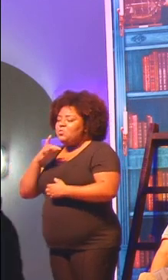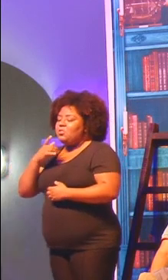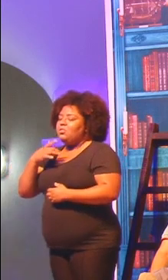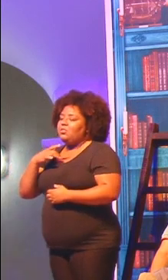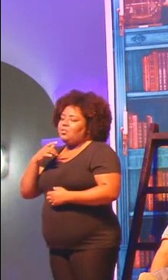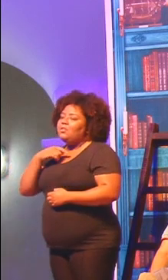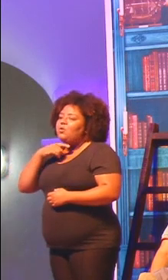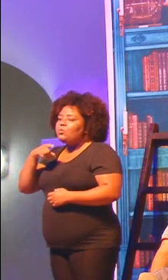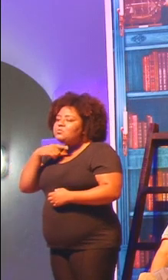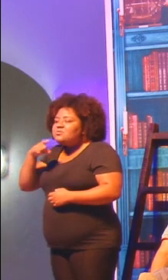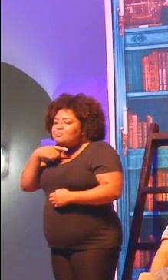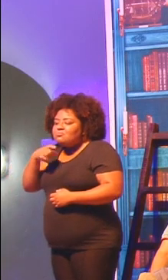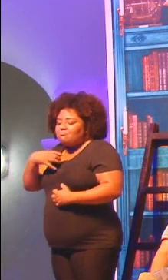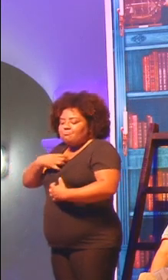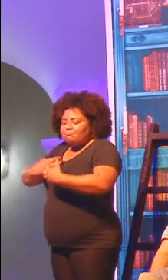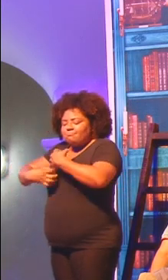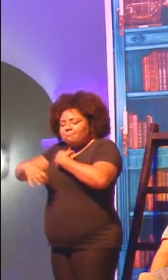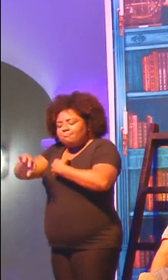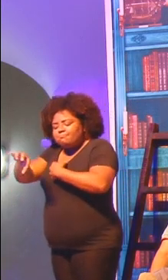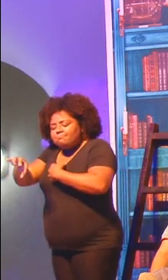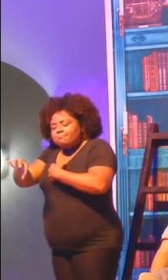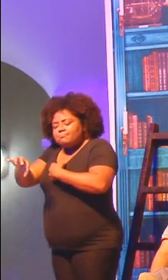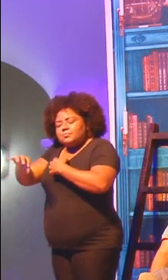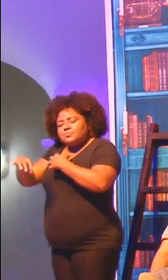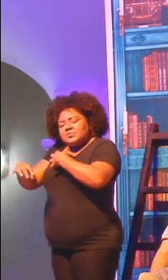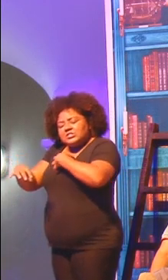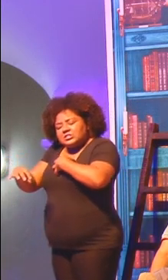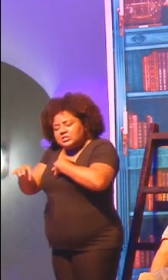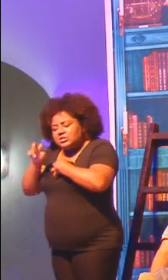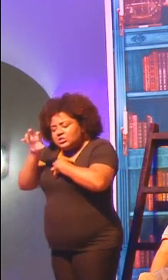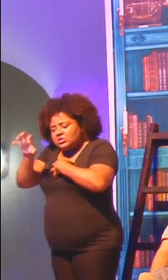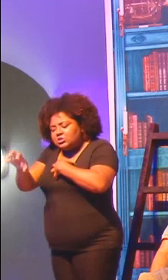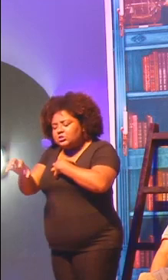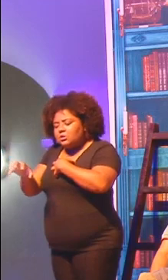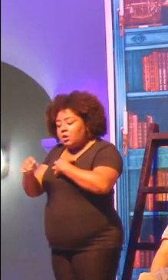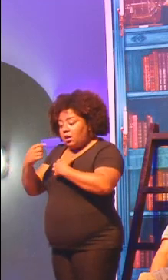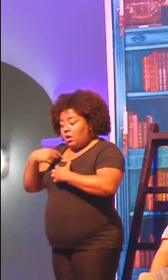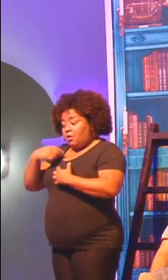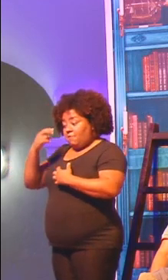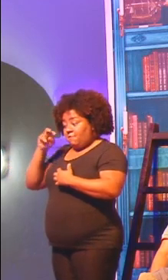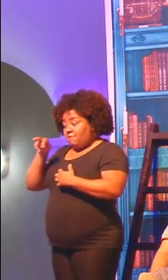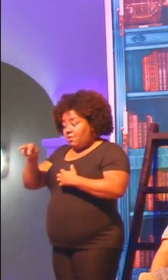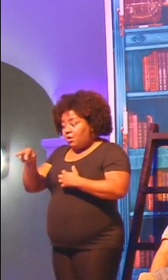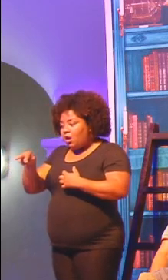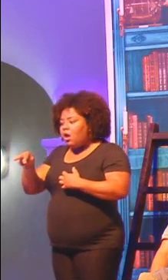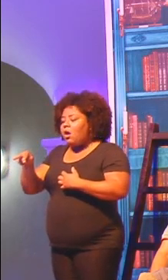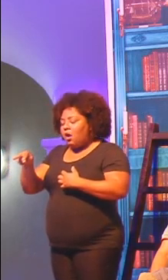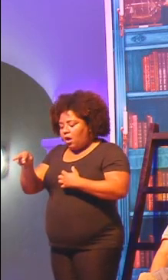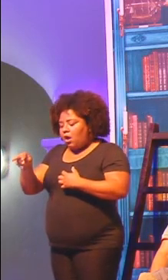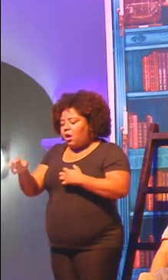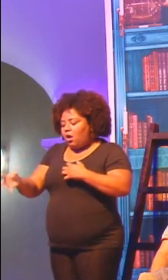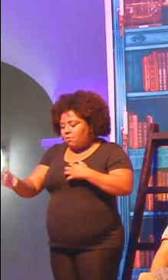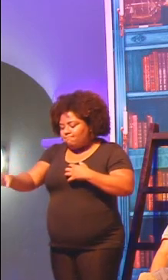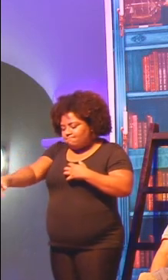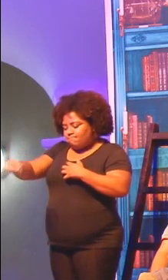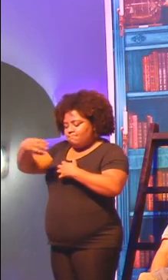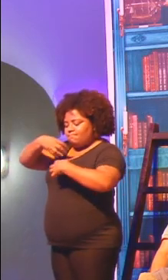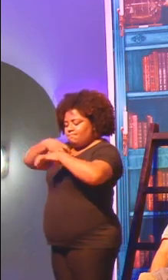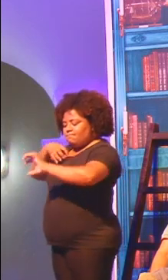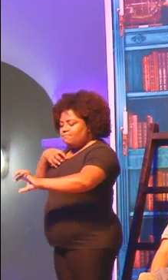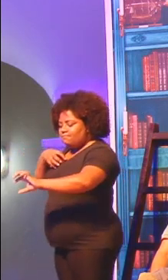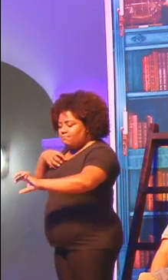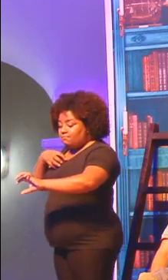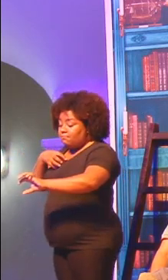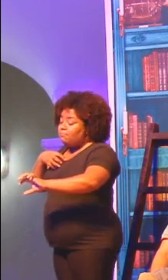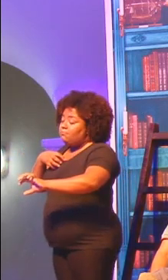de se olhar e se ver no outro. Talvez o que falte para